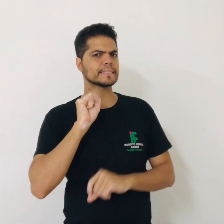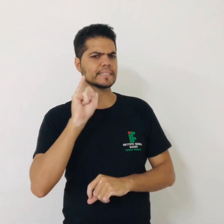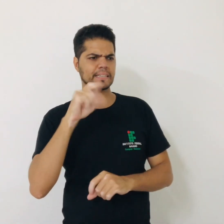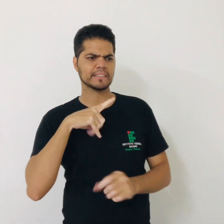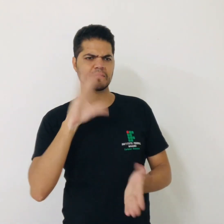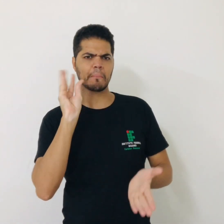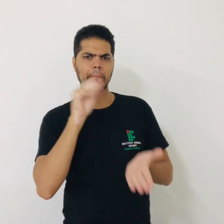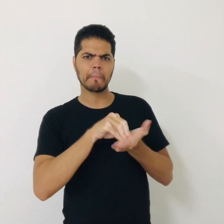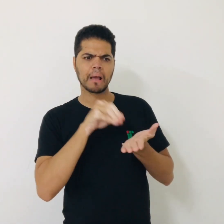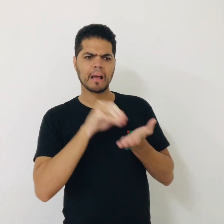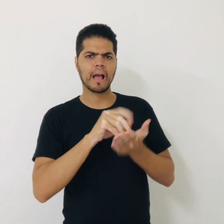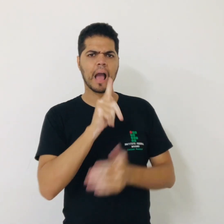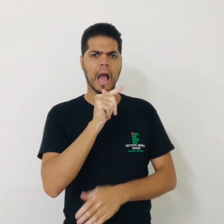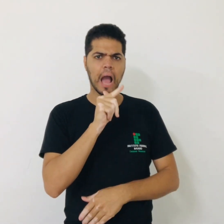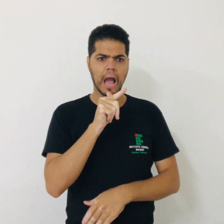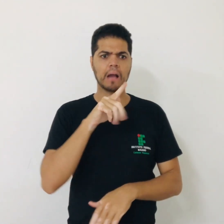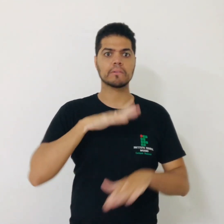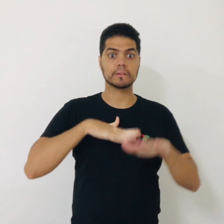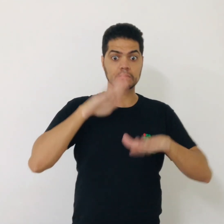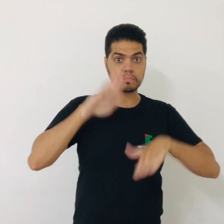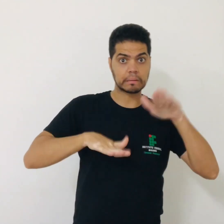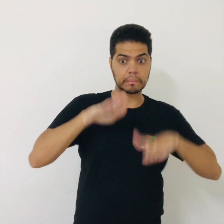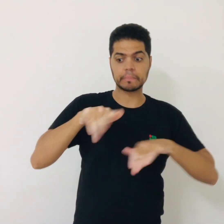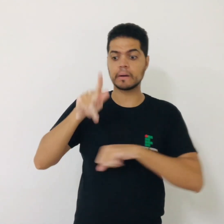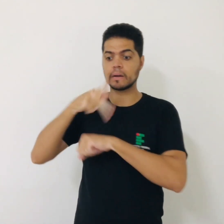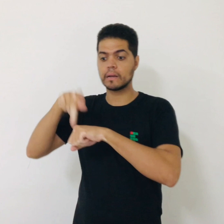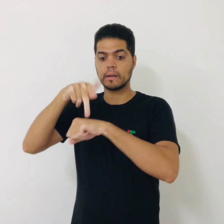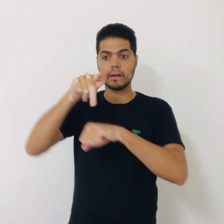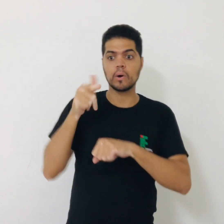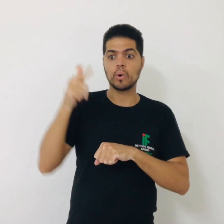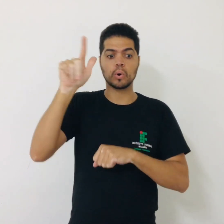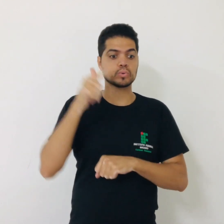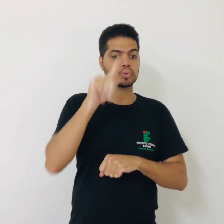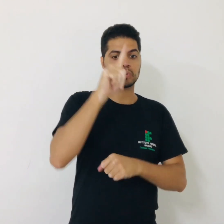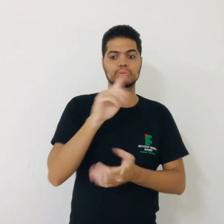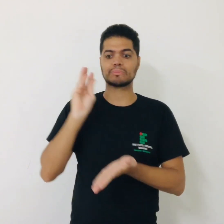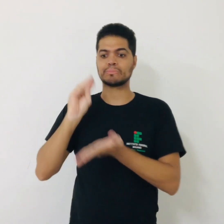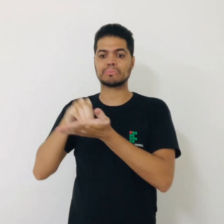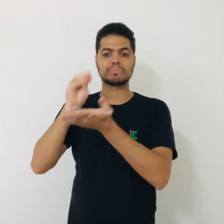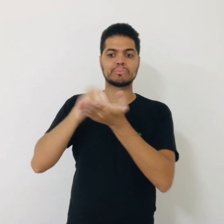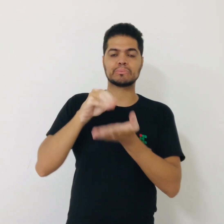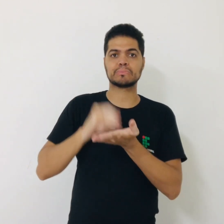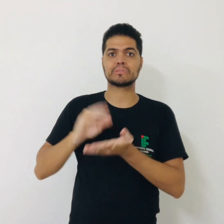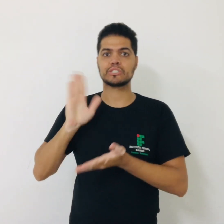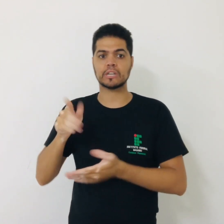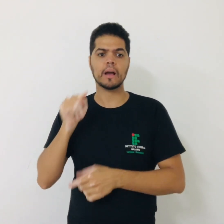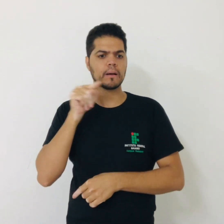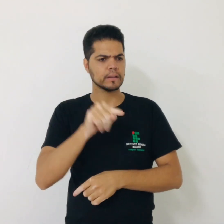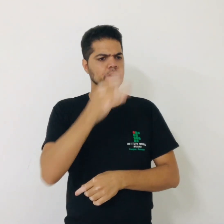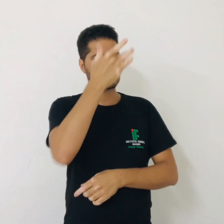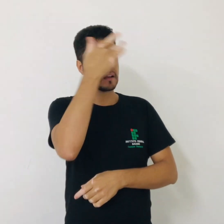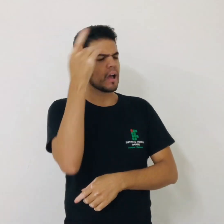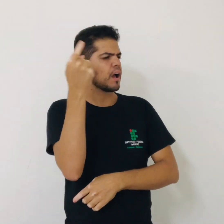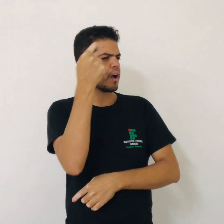as previsões são pessimistas em relação ao assunto, até porque sabem que a água não